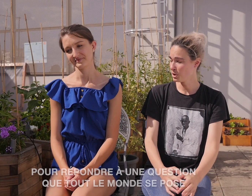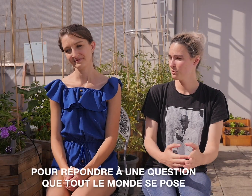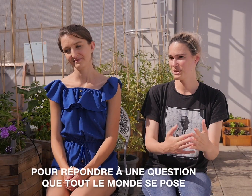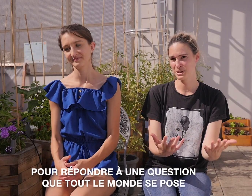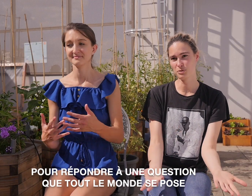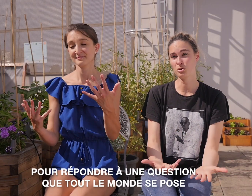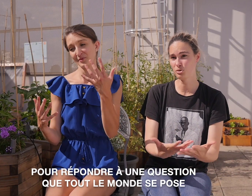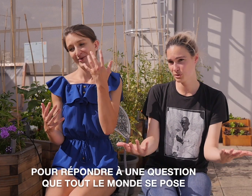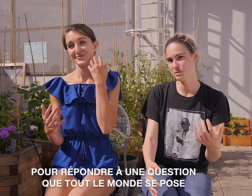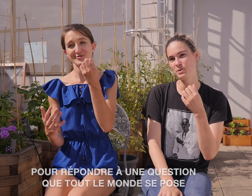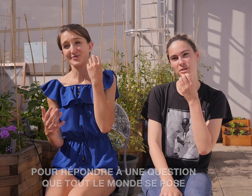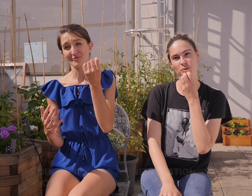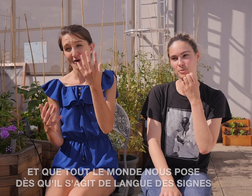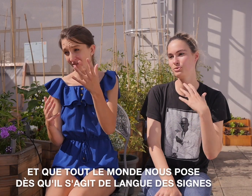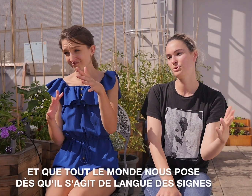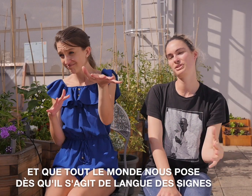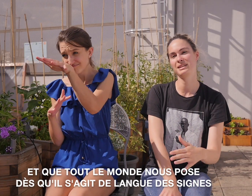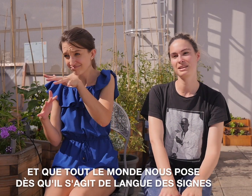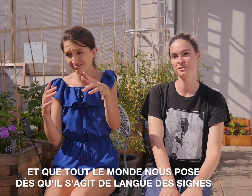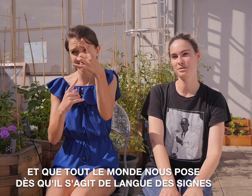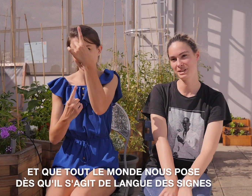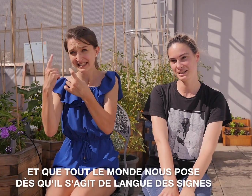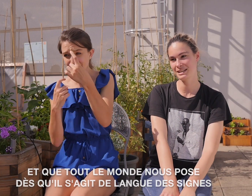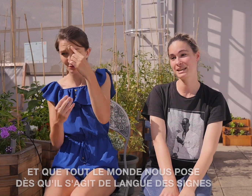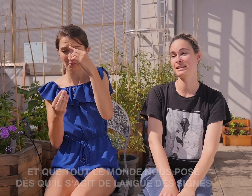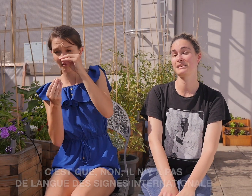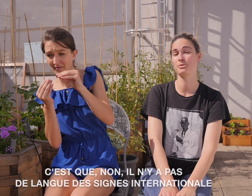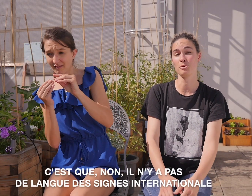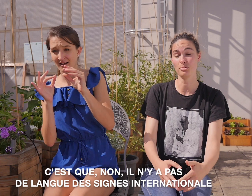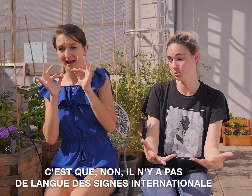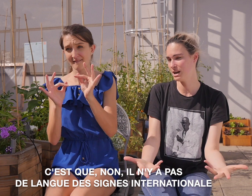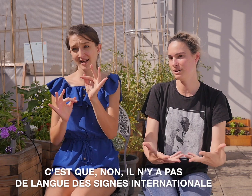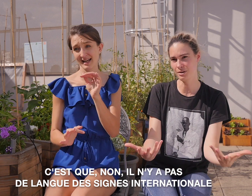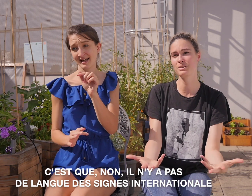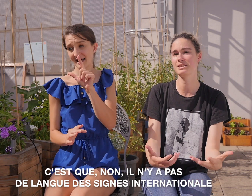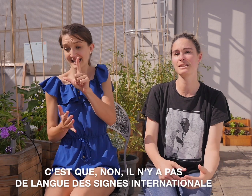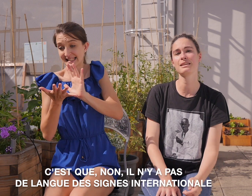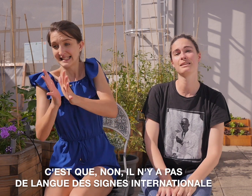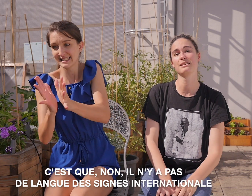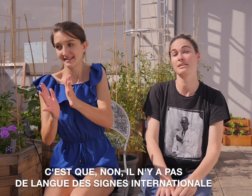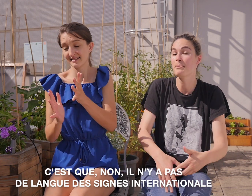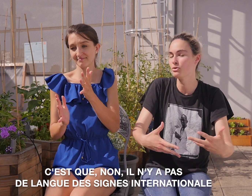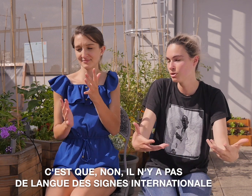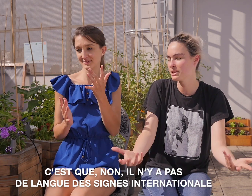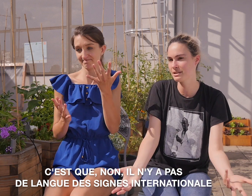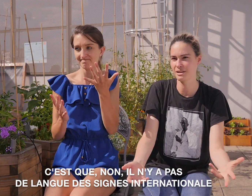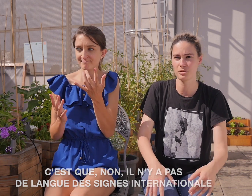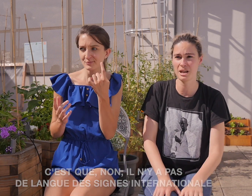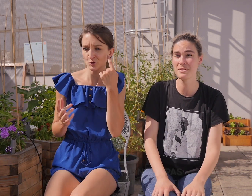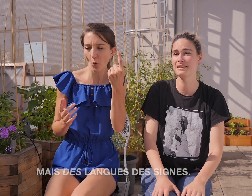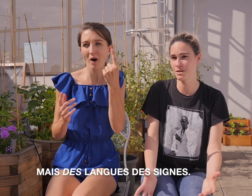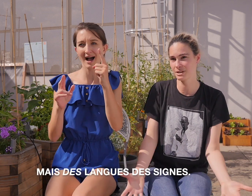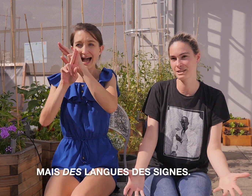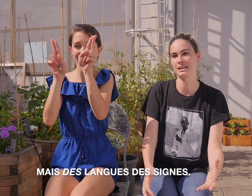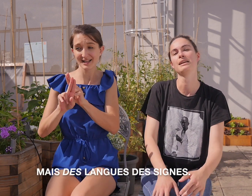Et pour répondre à une question que tout le monde se pose et que tout le monde nous pose dès qu'il s'agit de langue des signes, c'est que non, la langue des signes, il n'y a pas de langue des signes